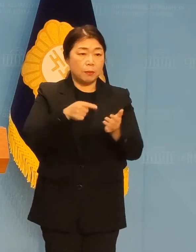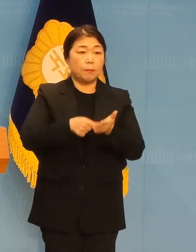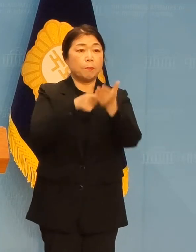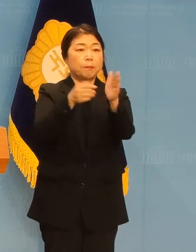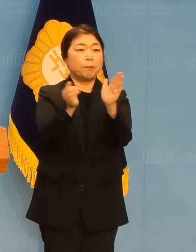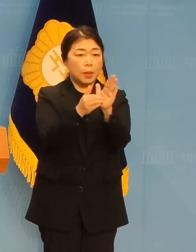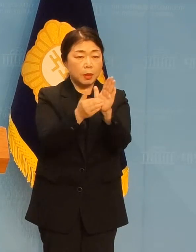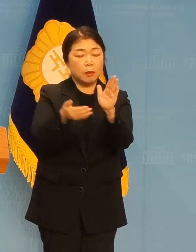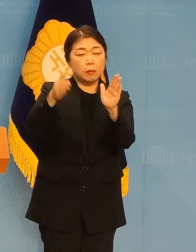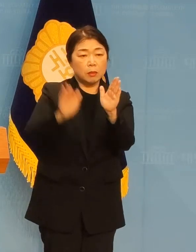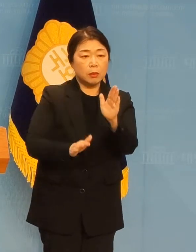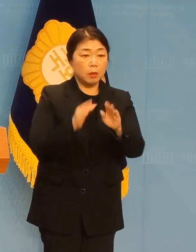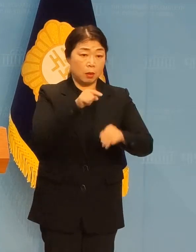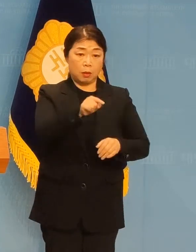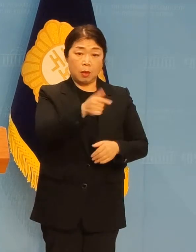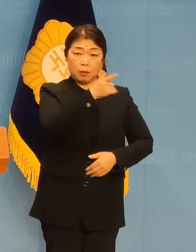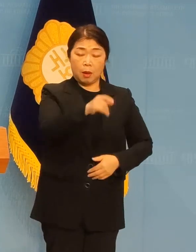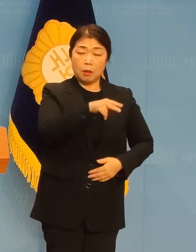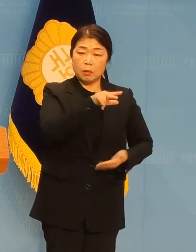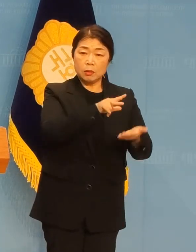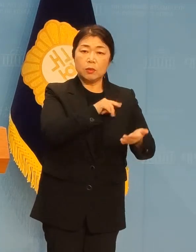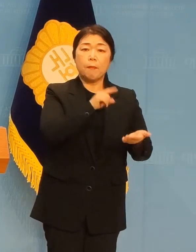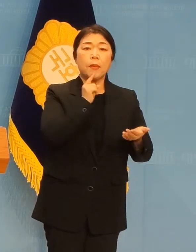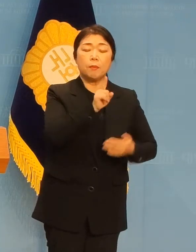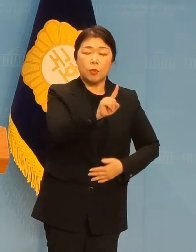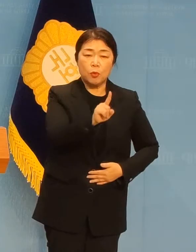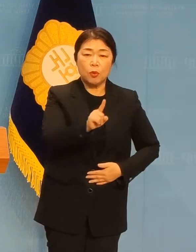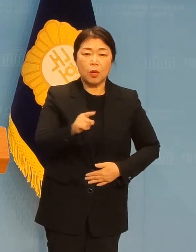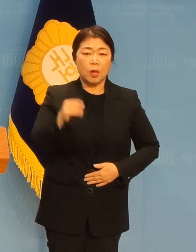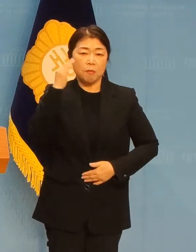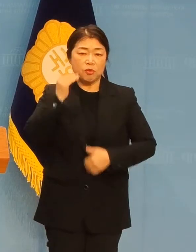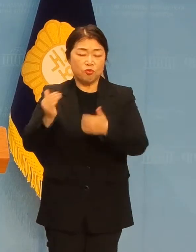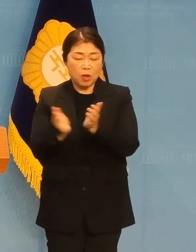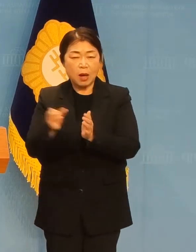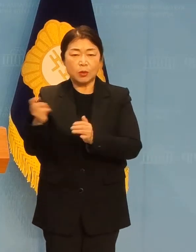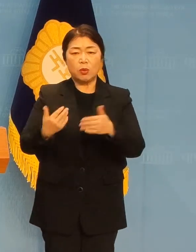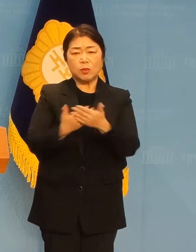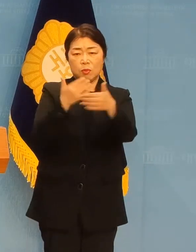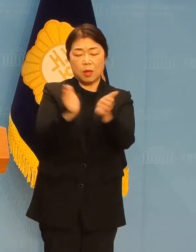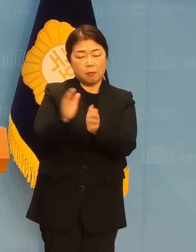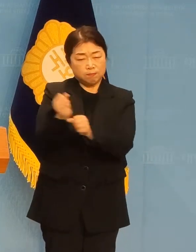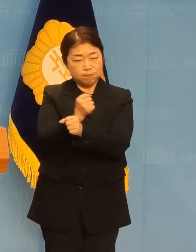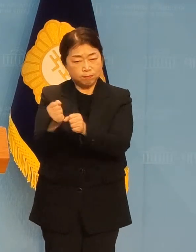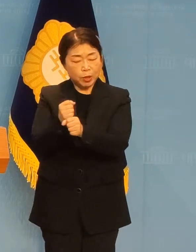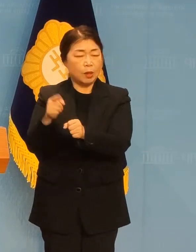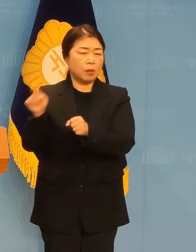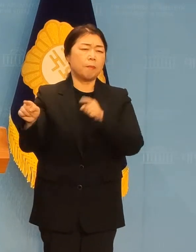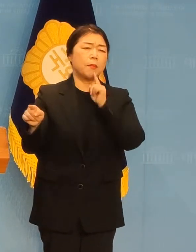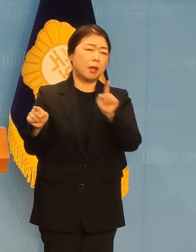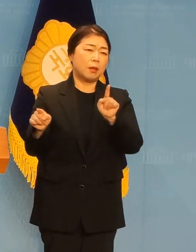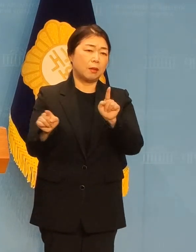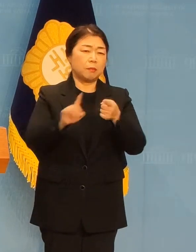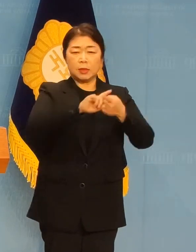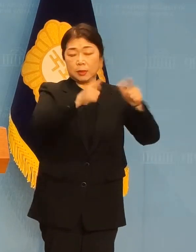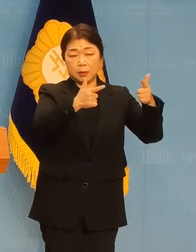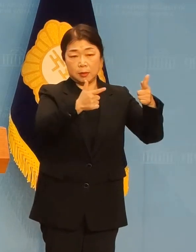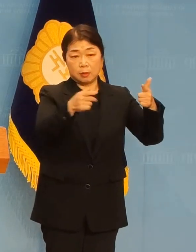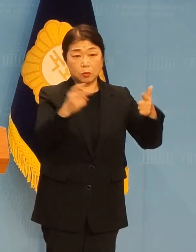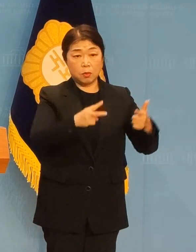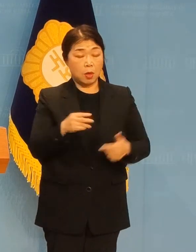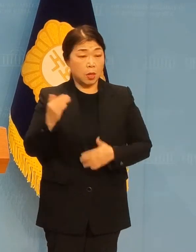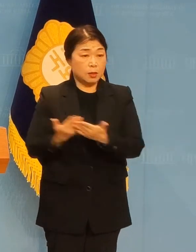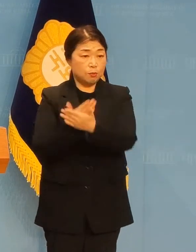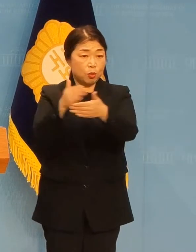두고 민주당과 진보당 연합공천 뒷거래 운운하는 것은 가당치도 않고 진보당을 종북 정당으로